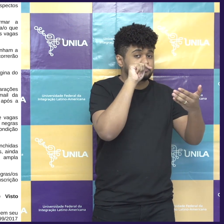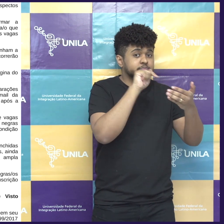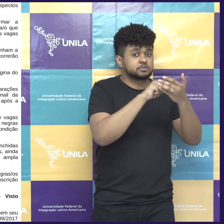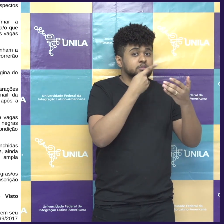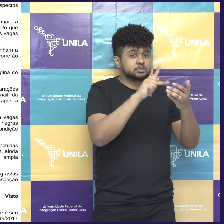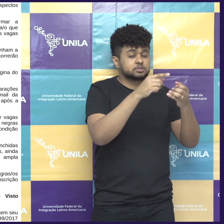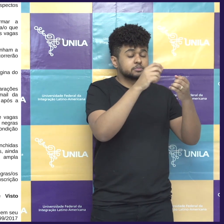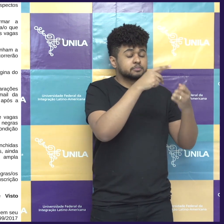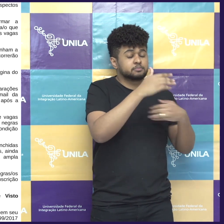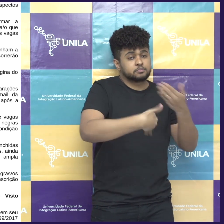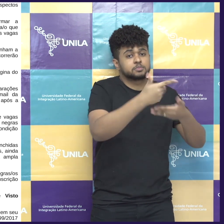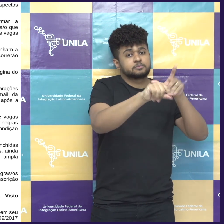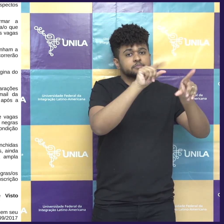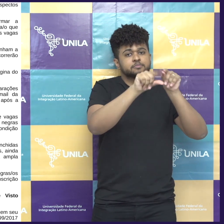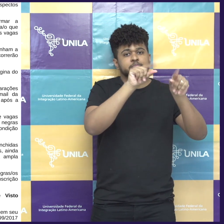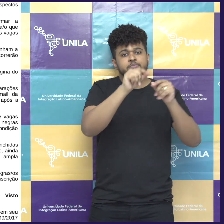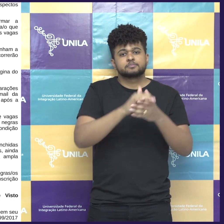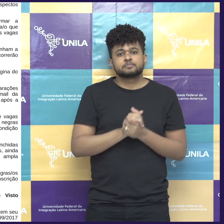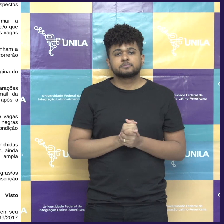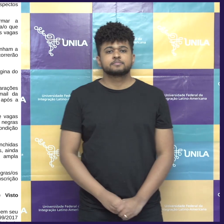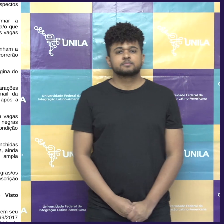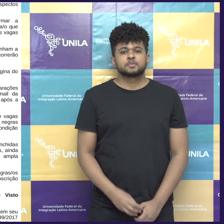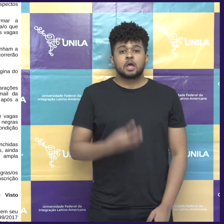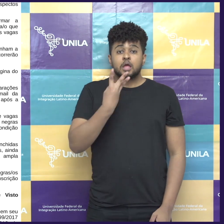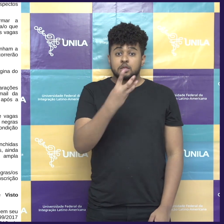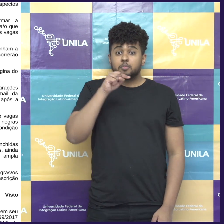seletivo simplificado. 3.2.